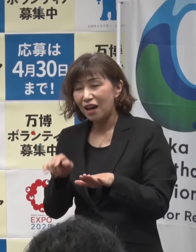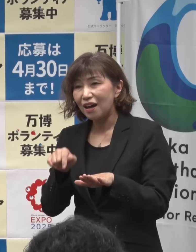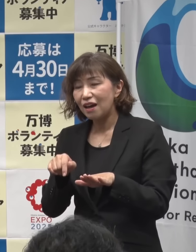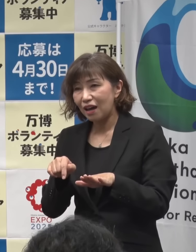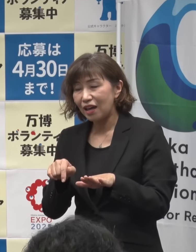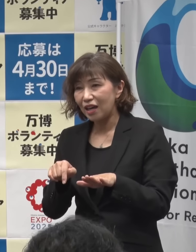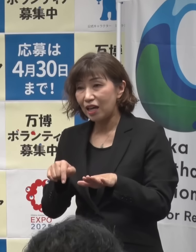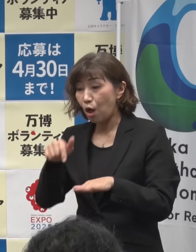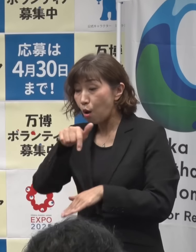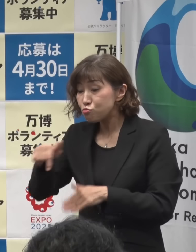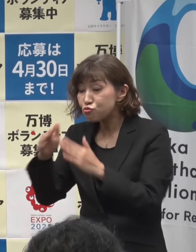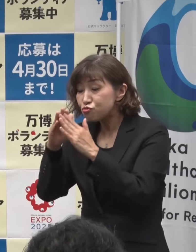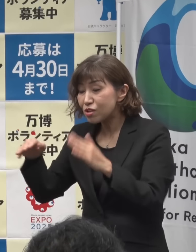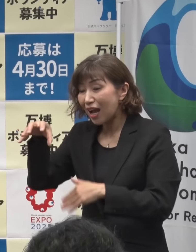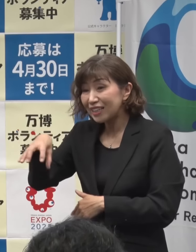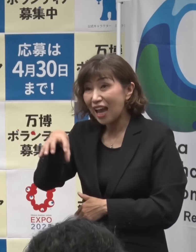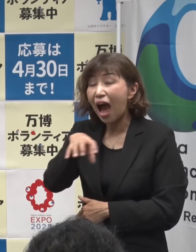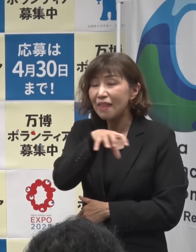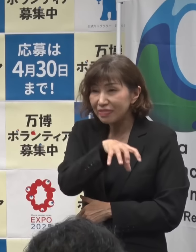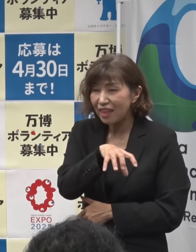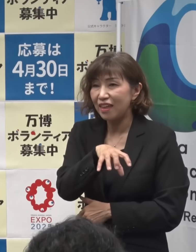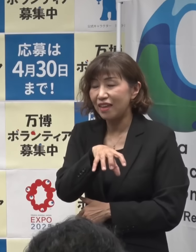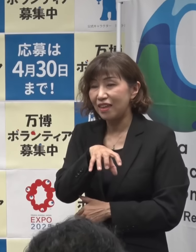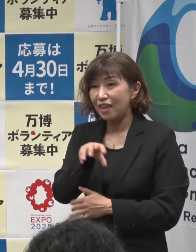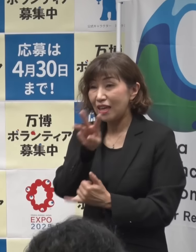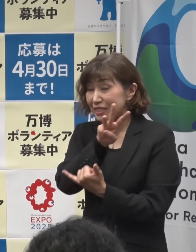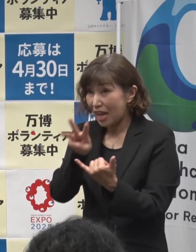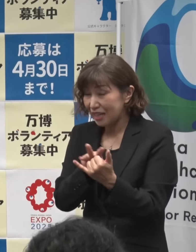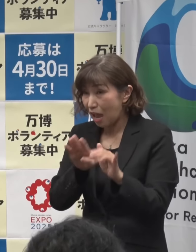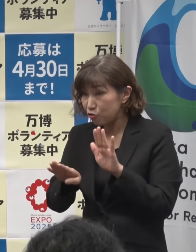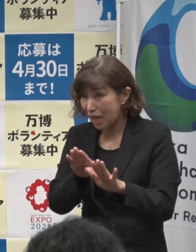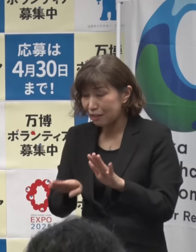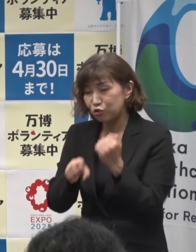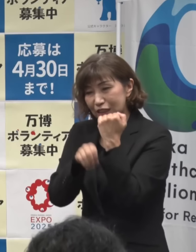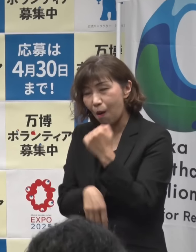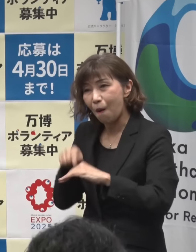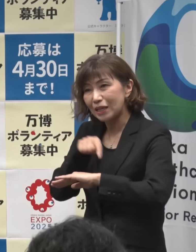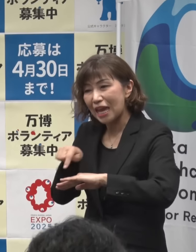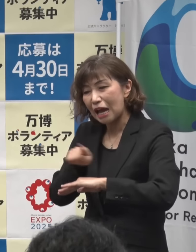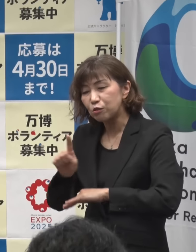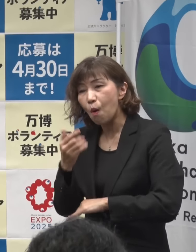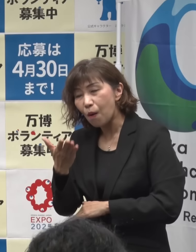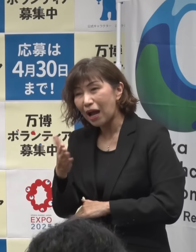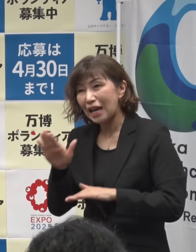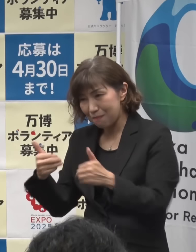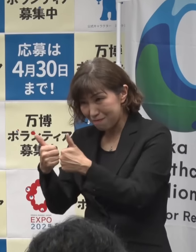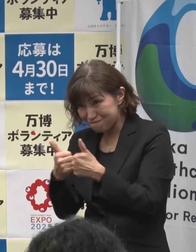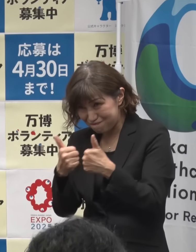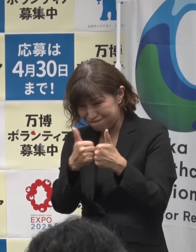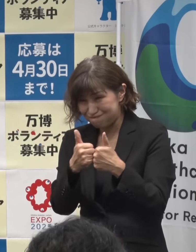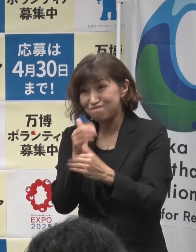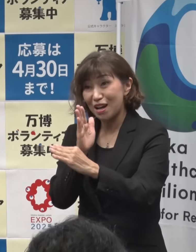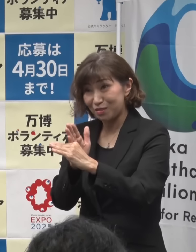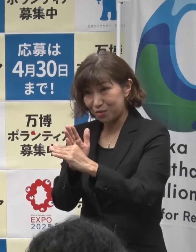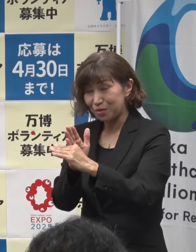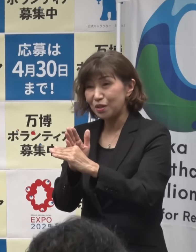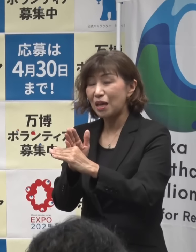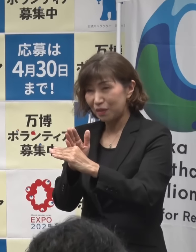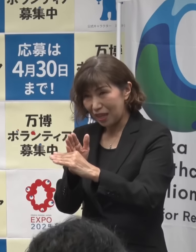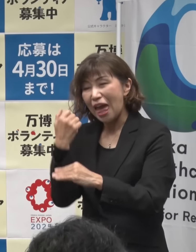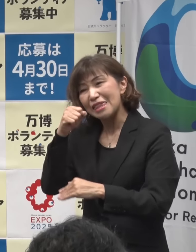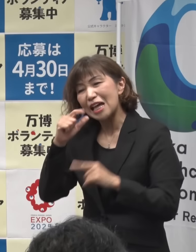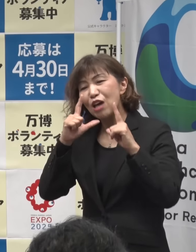それぞれの部会において防災基本計画をどう防災の計画をどうするかということを今詰めている最中ですから、そちらを参照